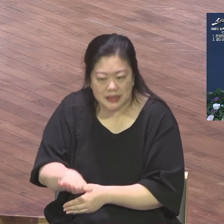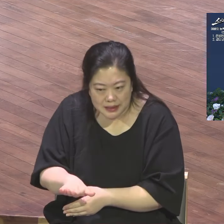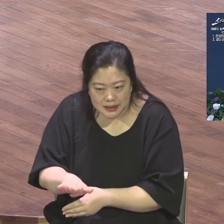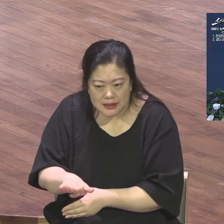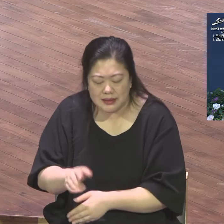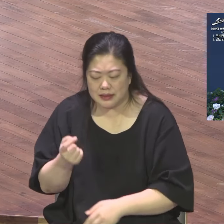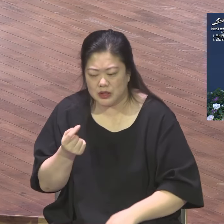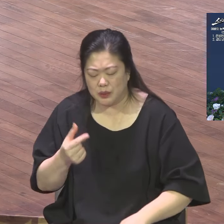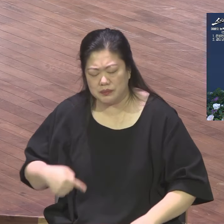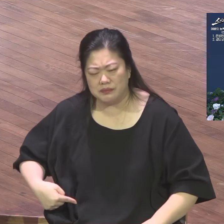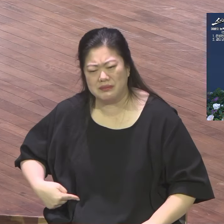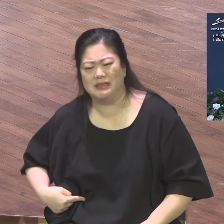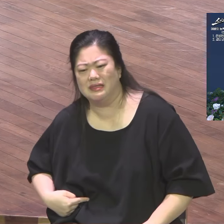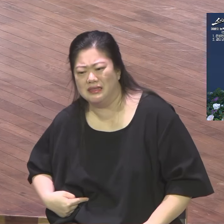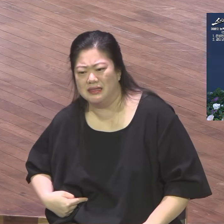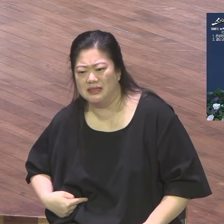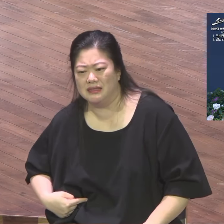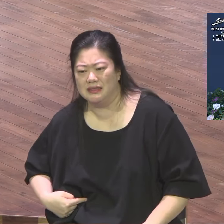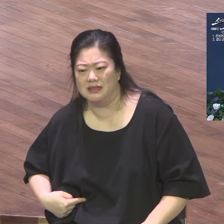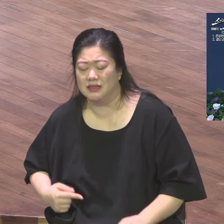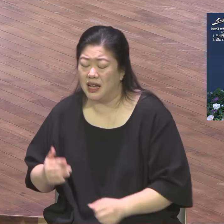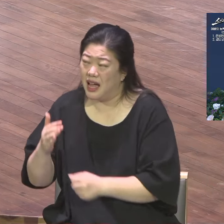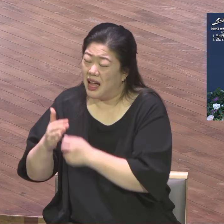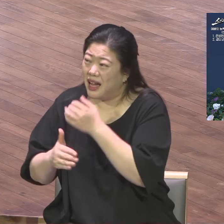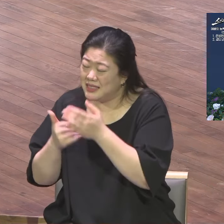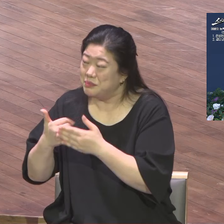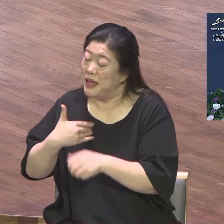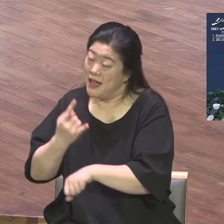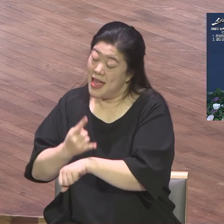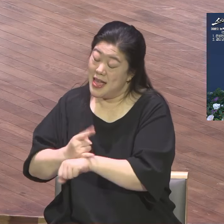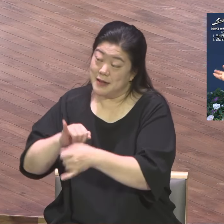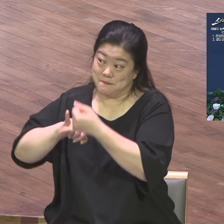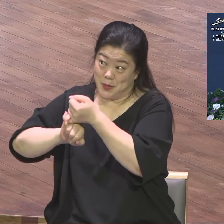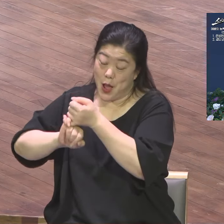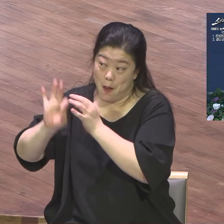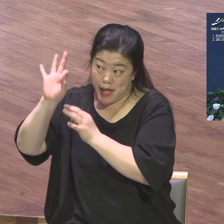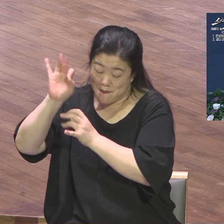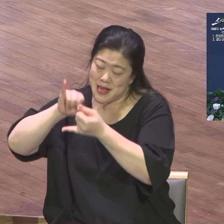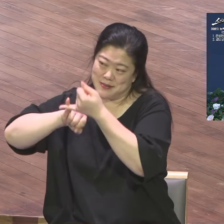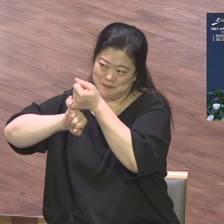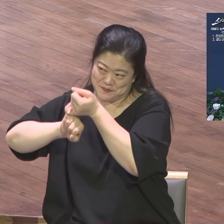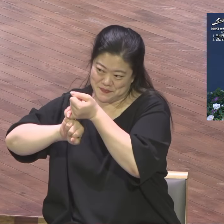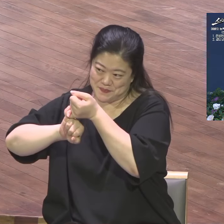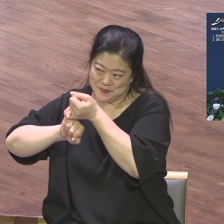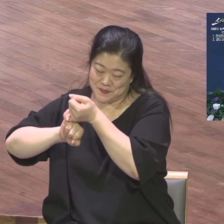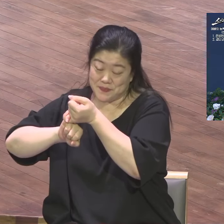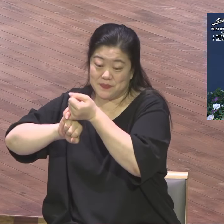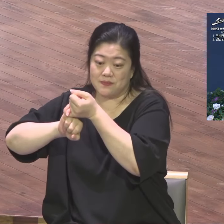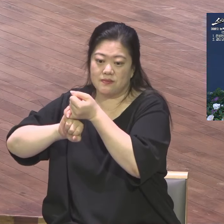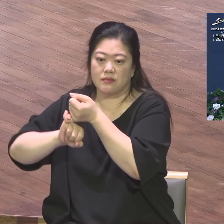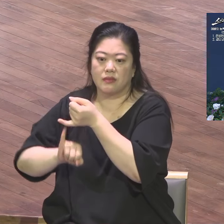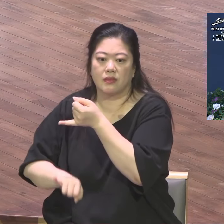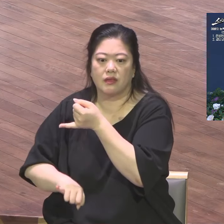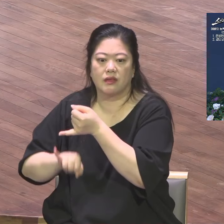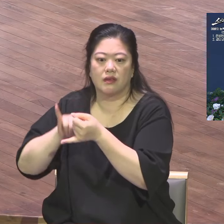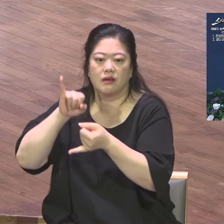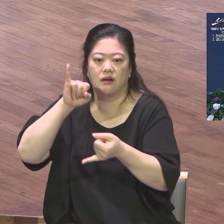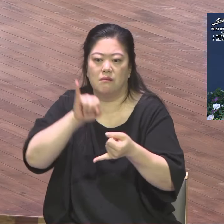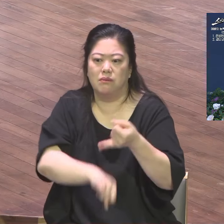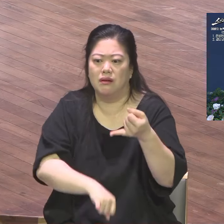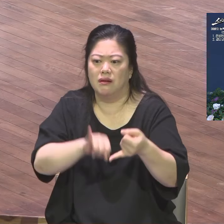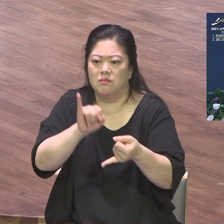때나 목회를 하면서 볼 때 하나님 약속을 안 지키고요, 서교문이 도망간 사람들 많았어요. 다 망하더라고.